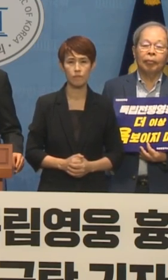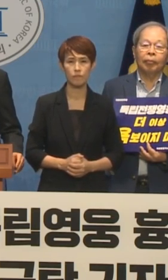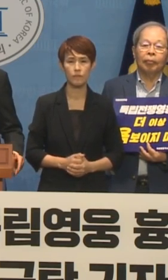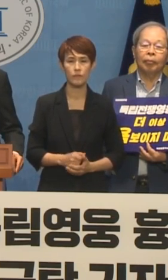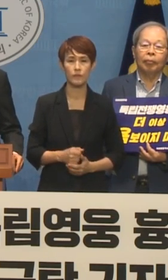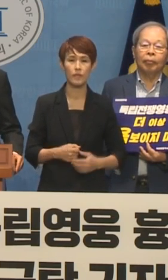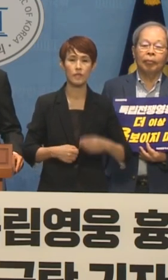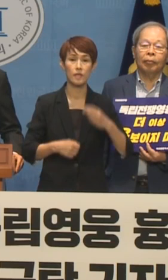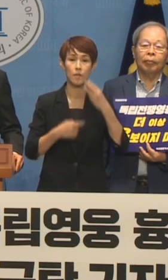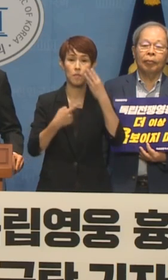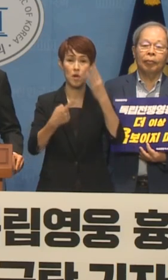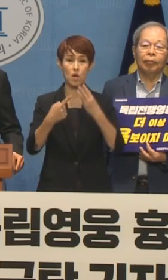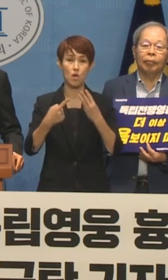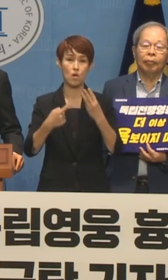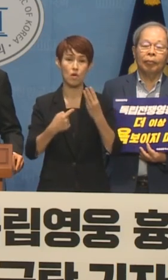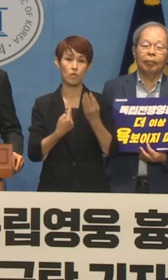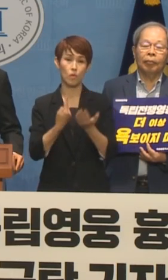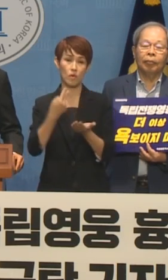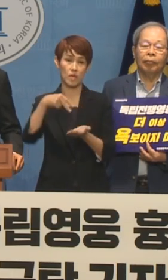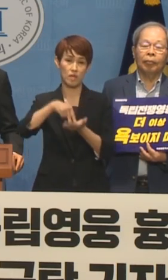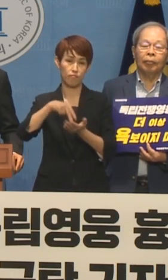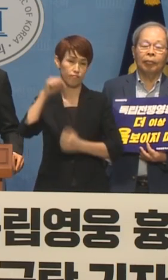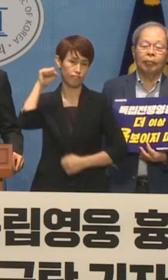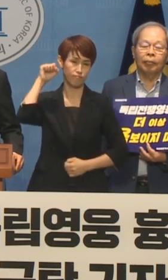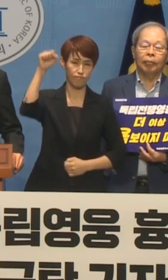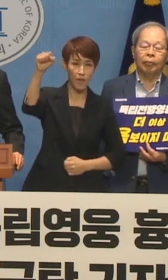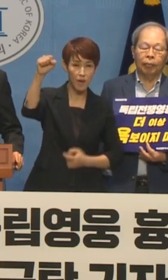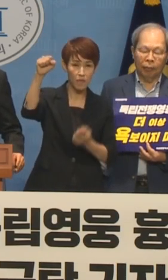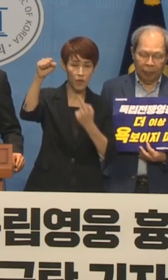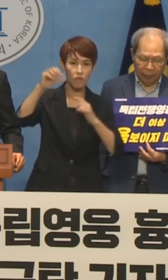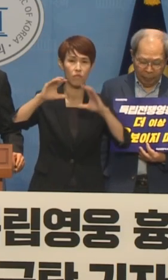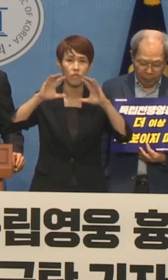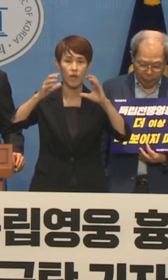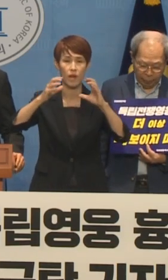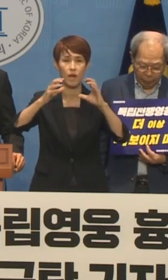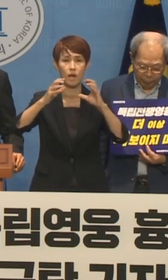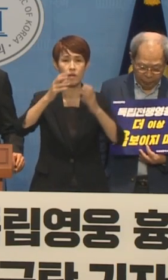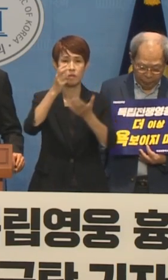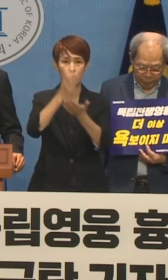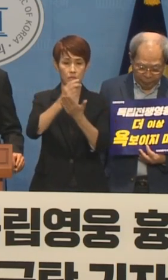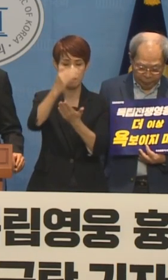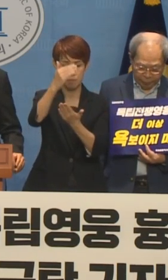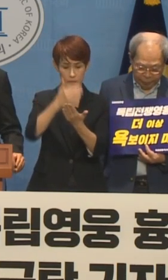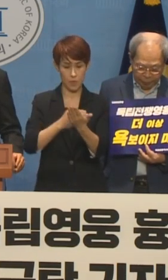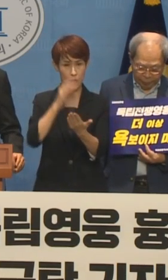3.1운동의 독립정신으로 이어받은 헌법 전문에 비춰보더라도